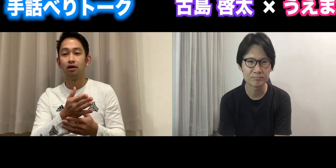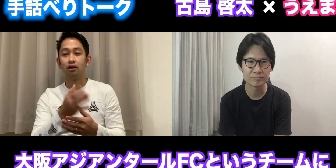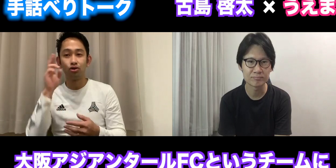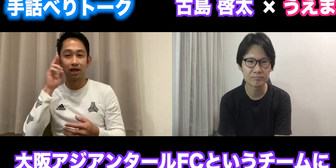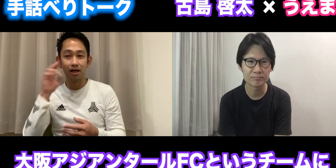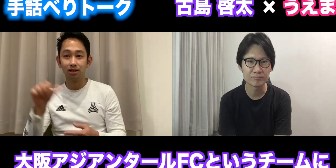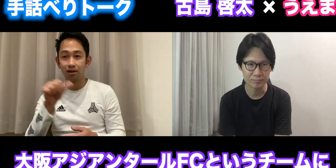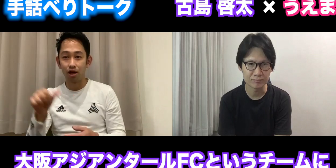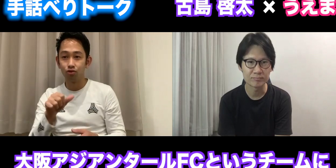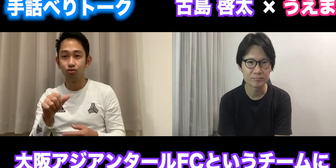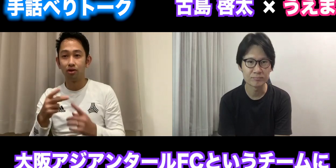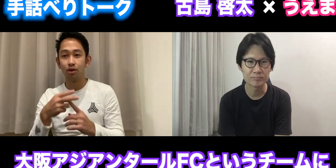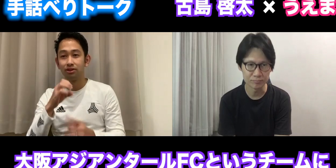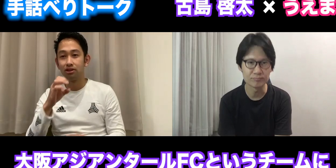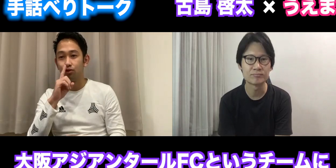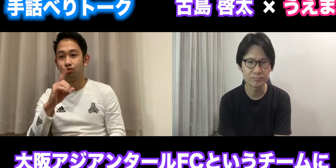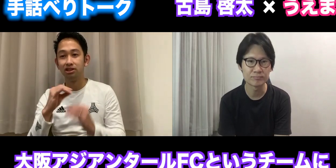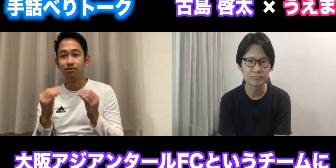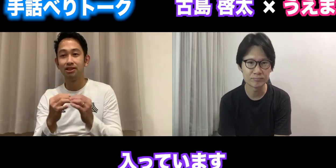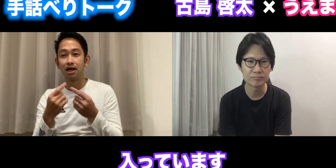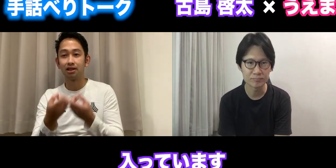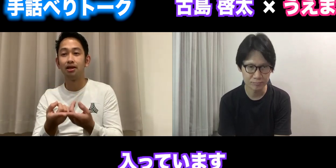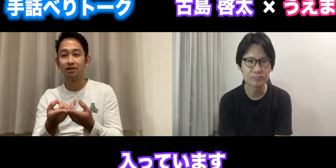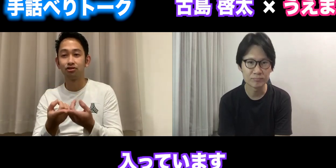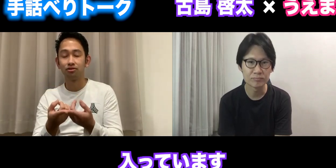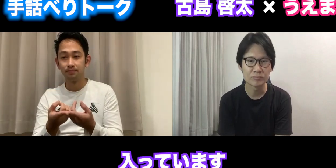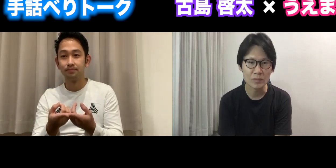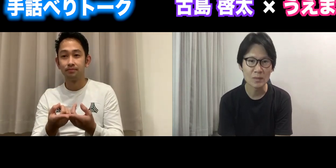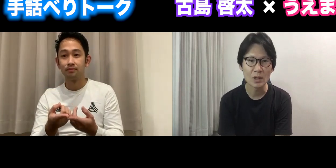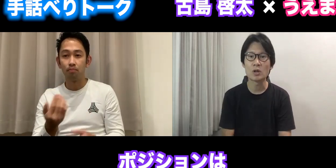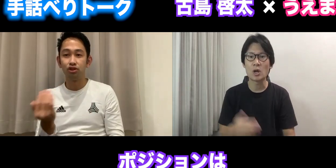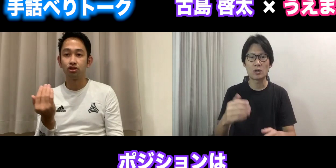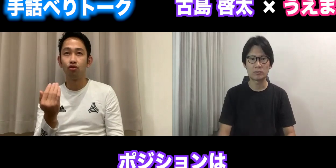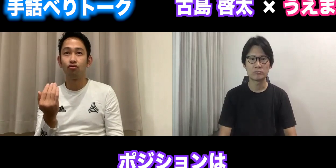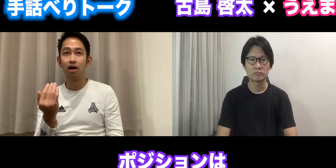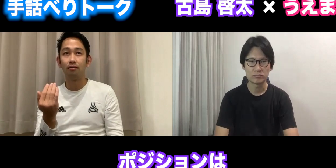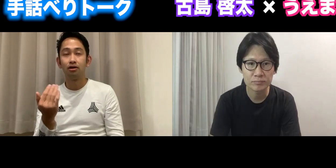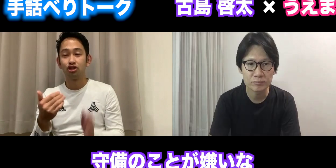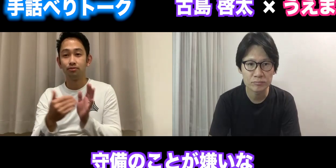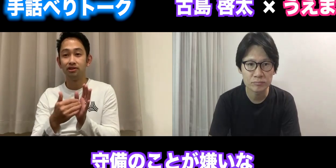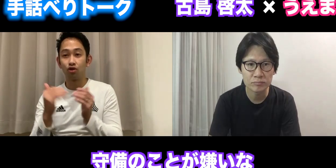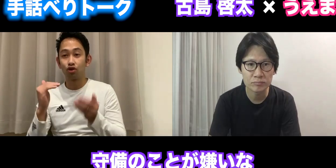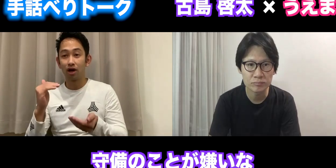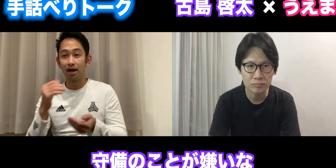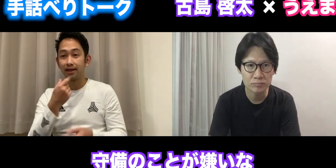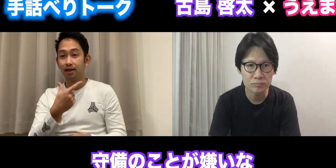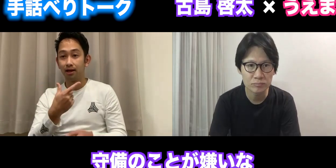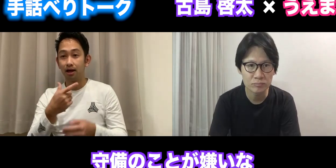大阪ジャンターンプッシュりゅうちんポジションは守備のことが開いなお